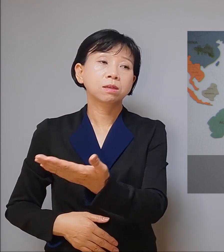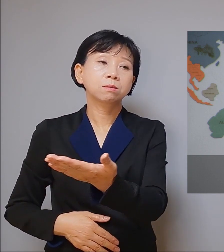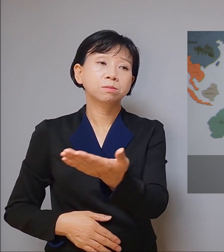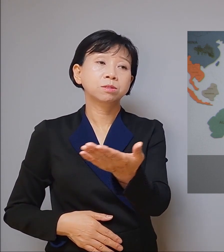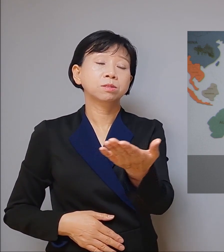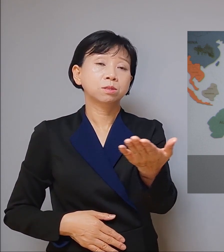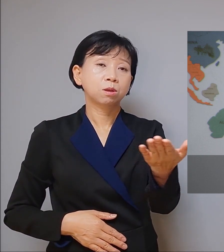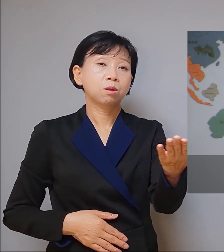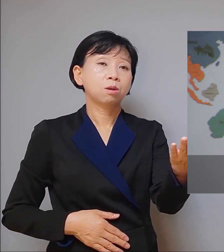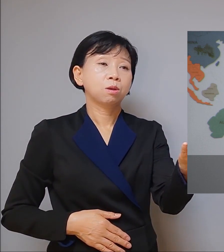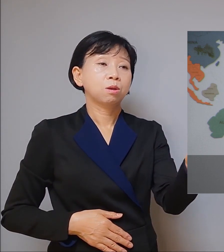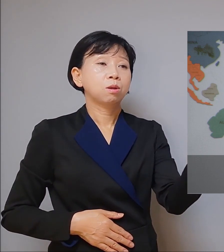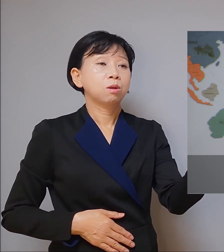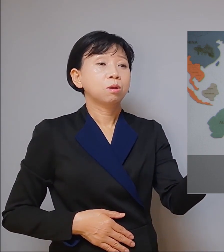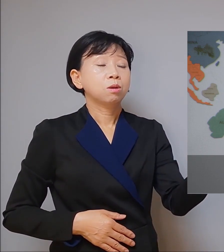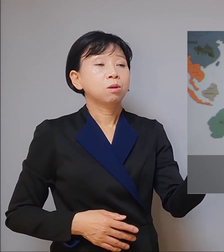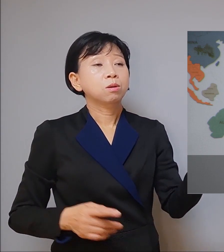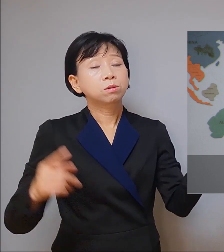상처 입은